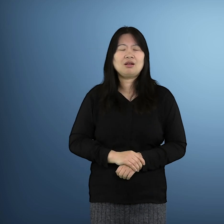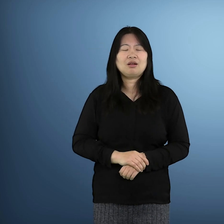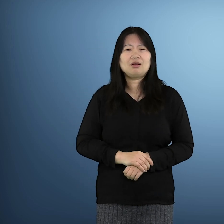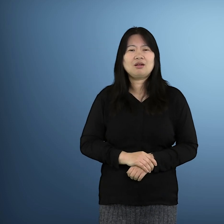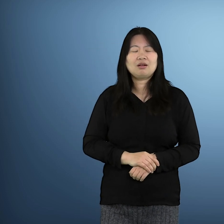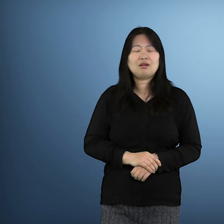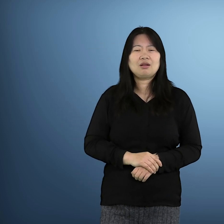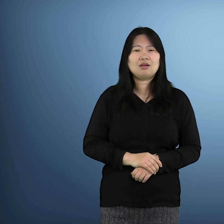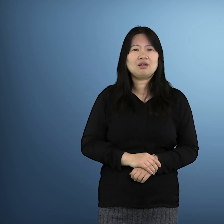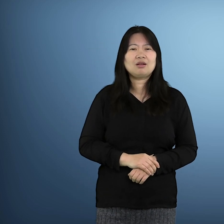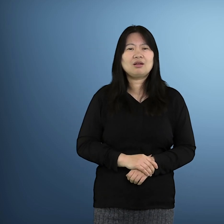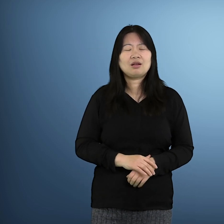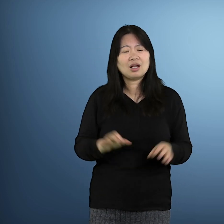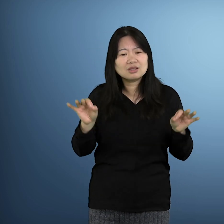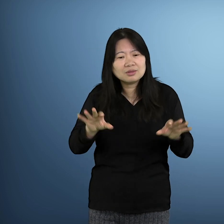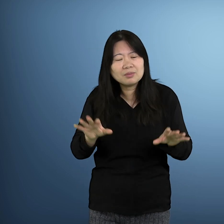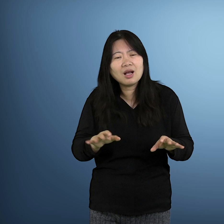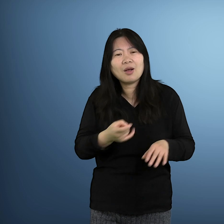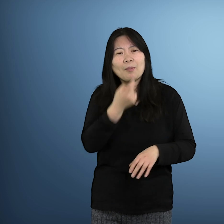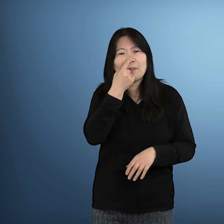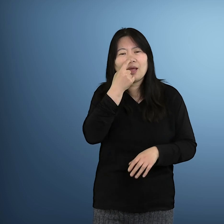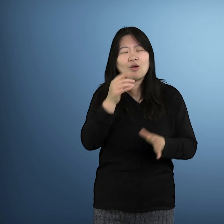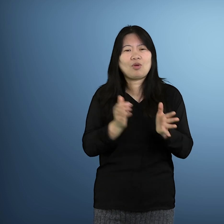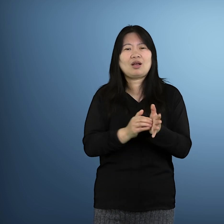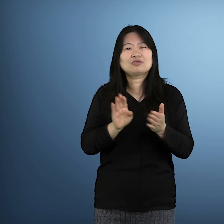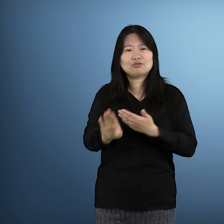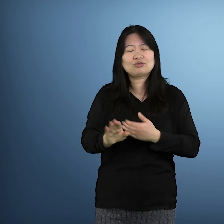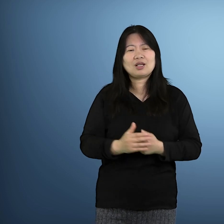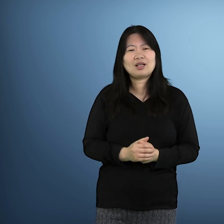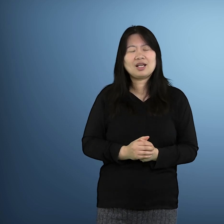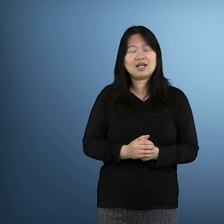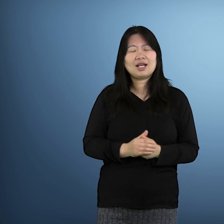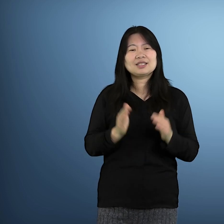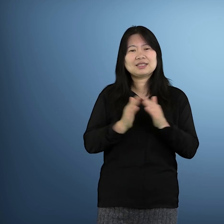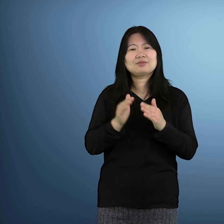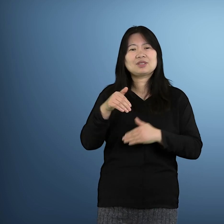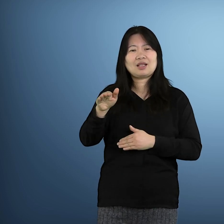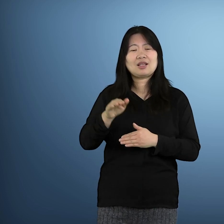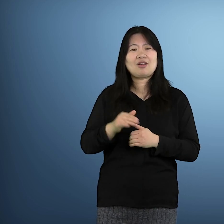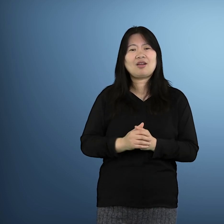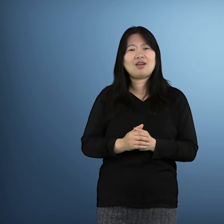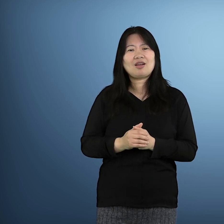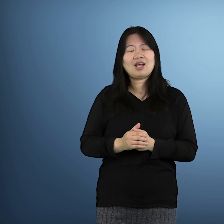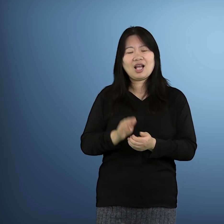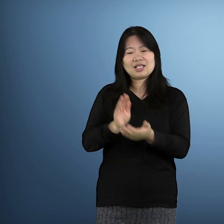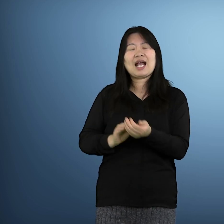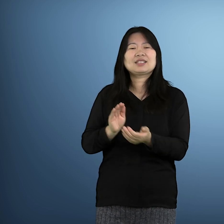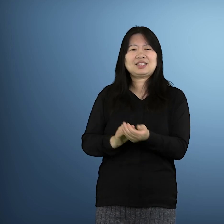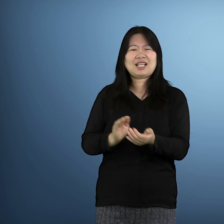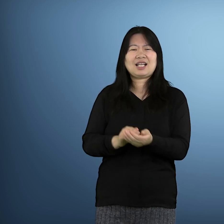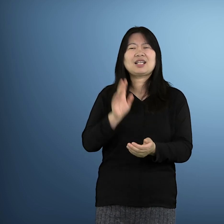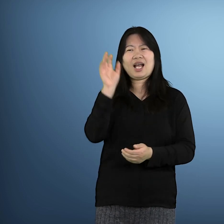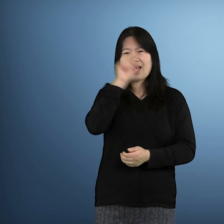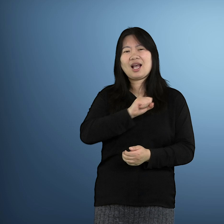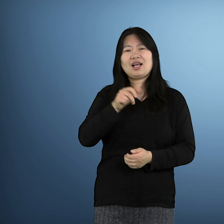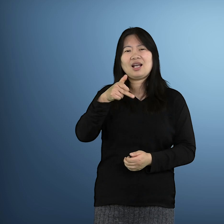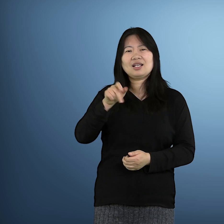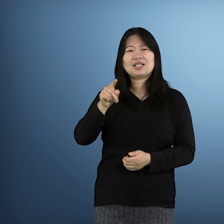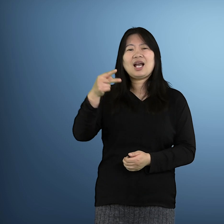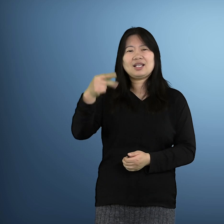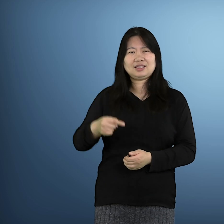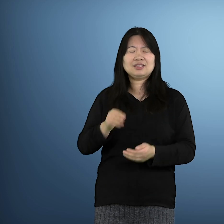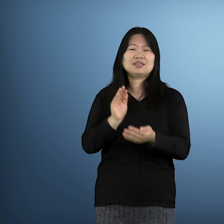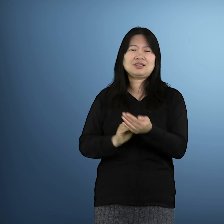이제 금방 이제 배워가지고 집에 가서 이제 아이들을 앉혀놓고